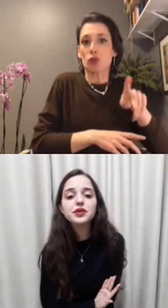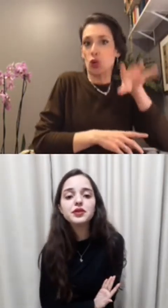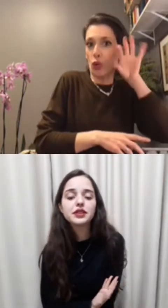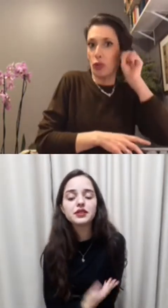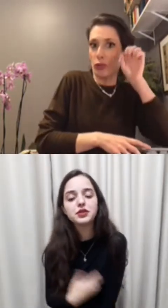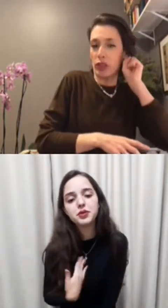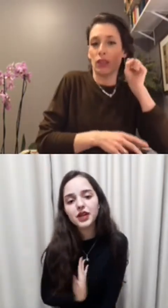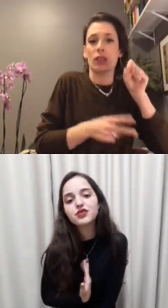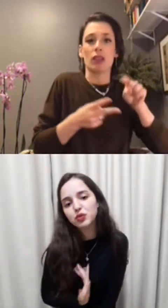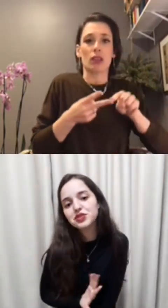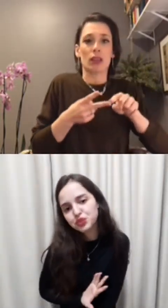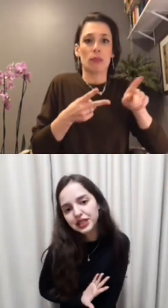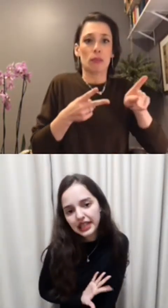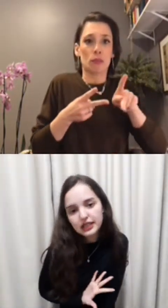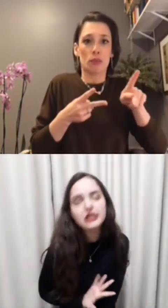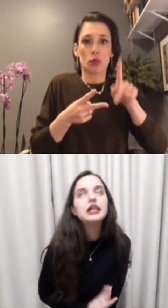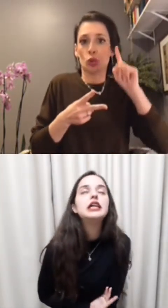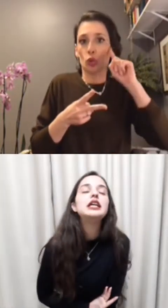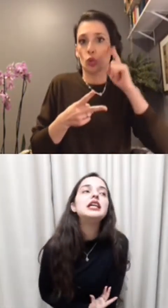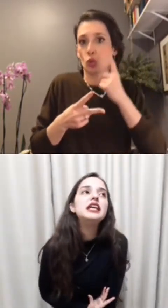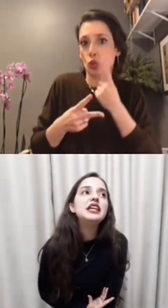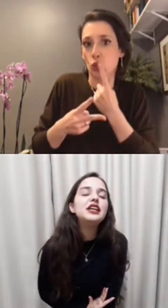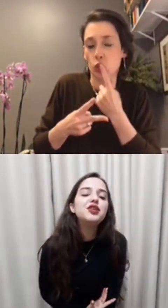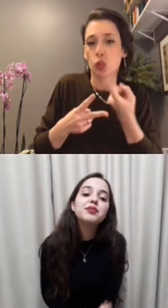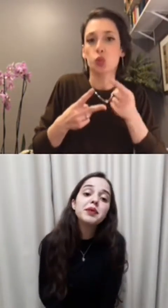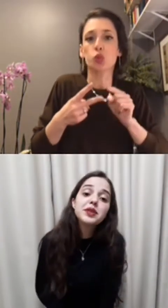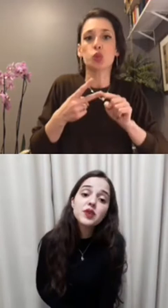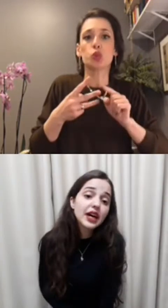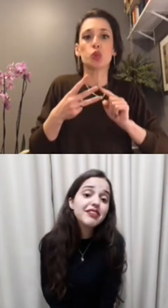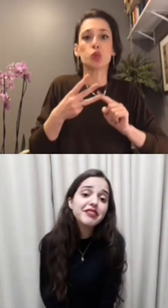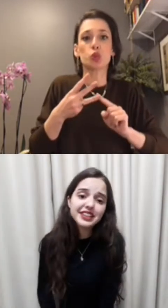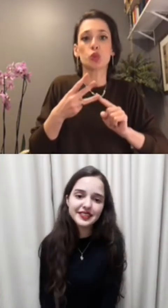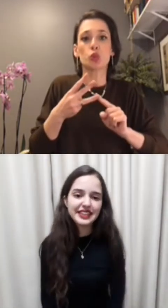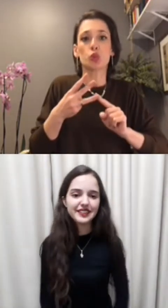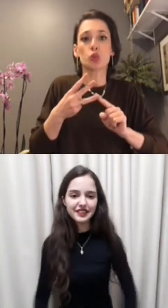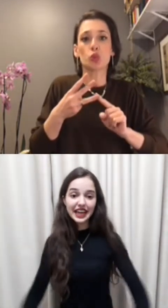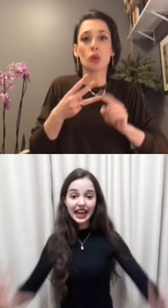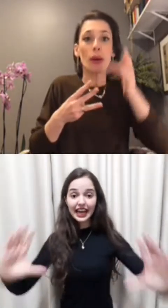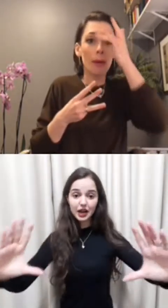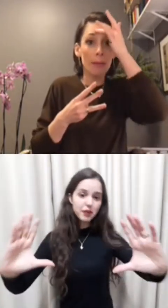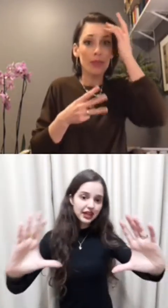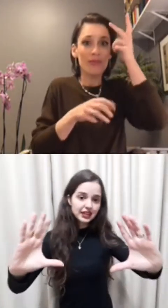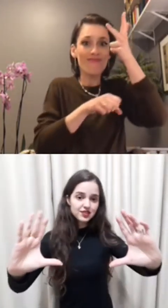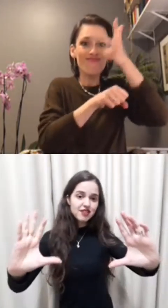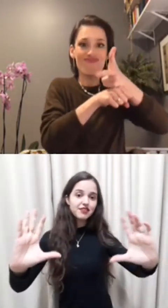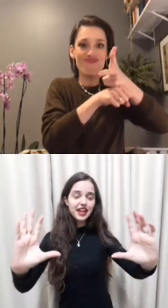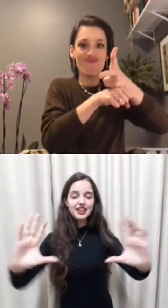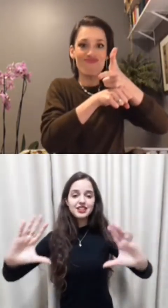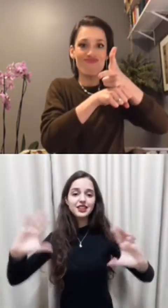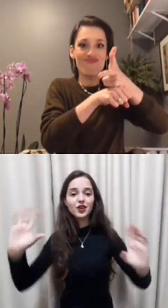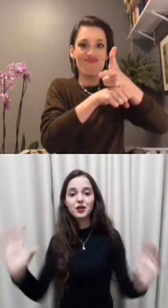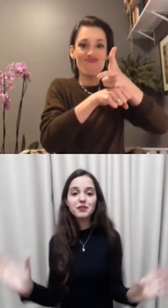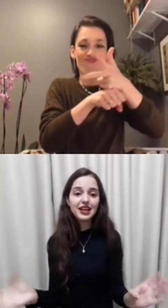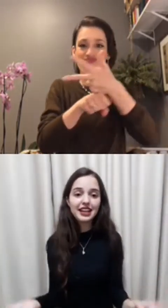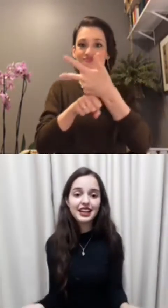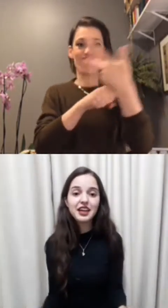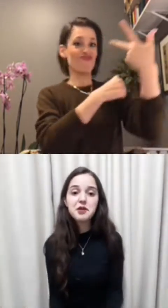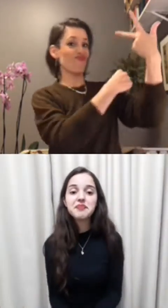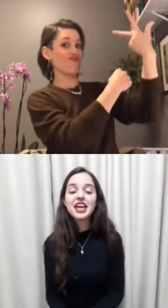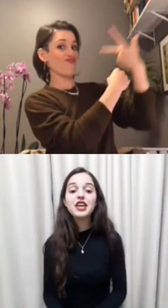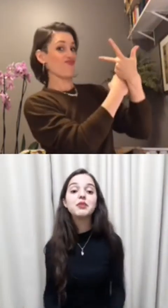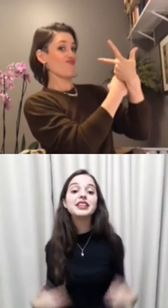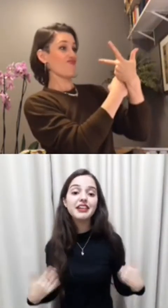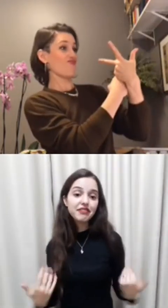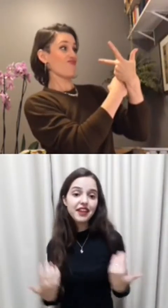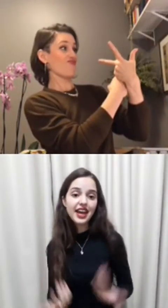surdo, no meu caso foi uma surda, e uma pessoa gravando. Então fica a câmera na sua frente, enorme ali,